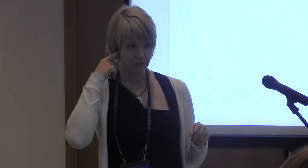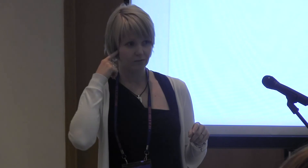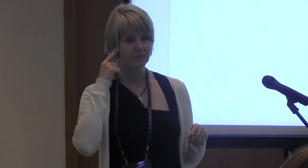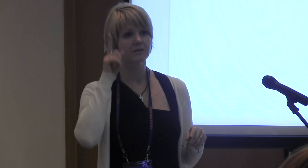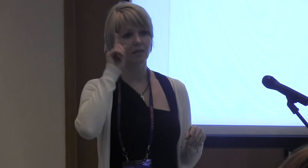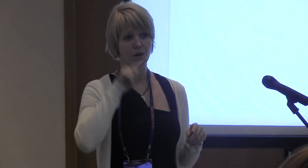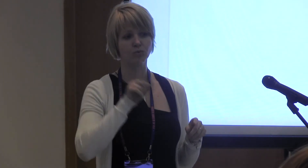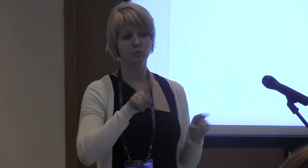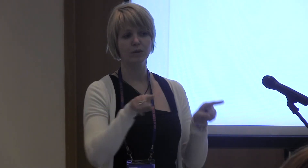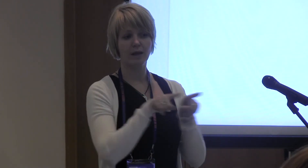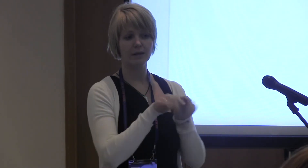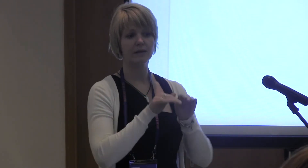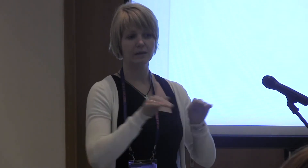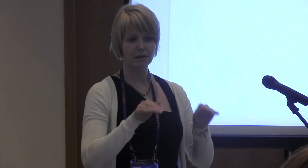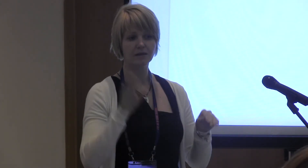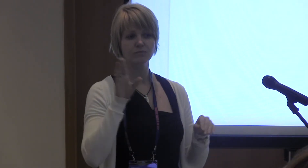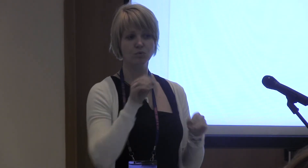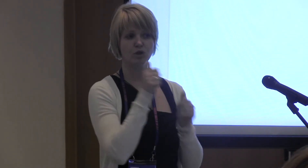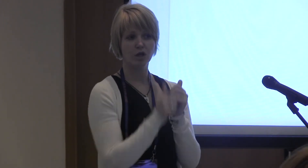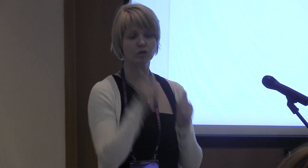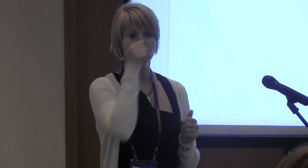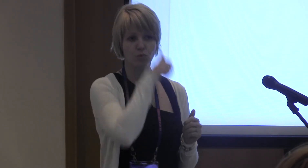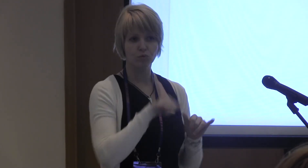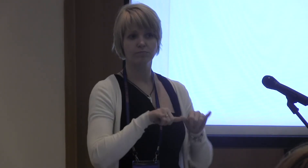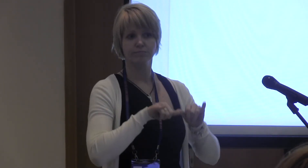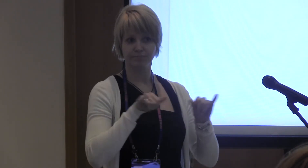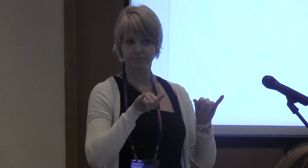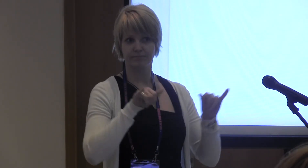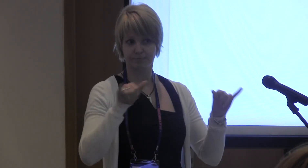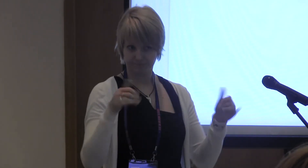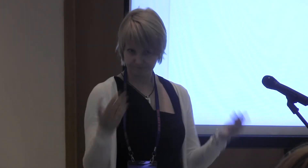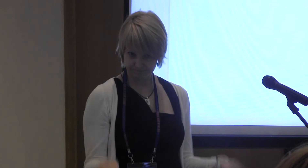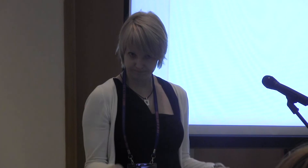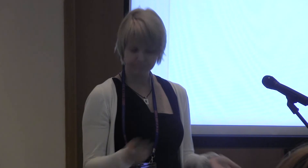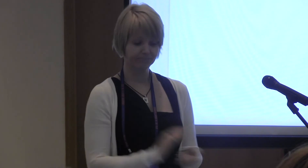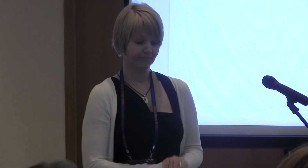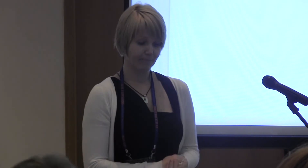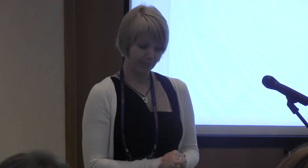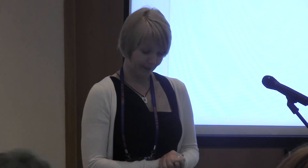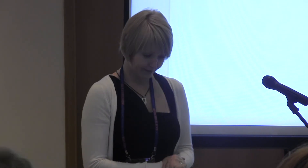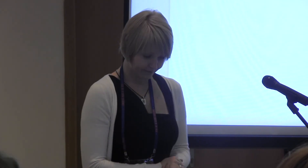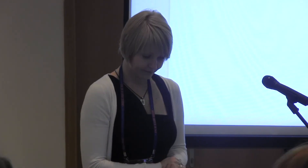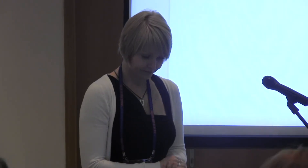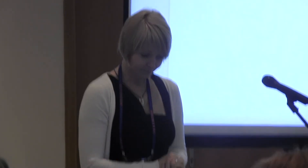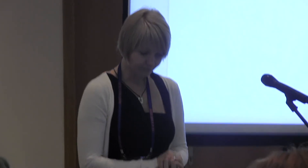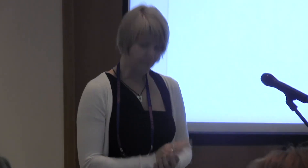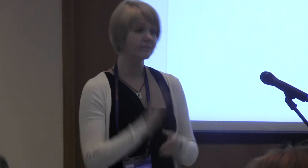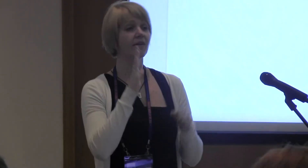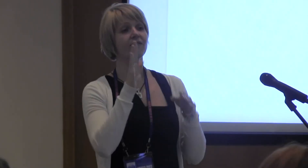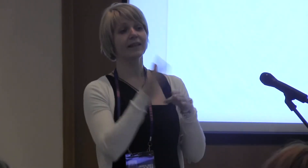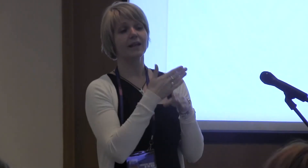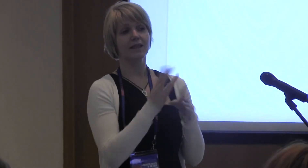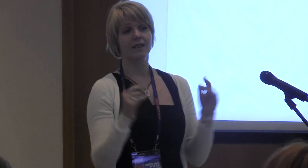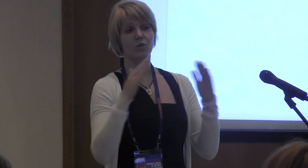Учителя, а также руководители школ глухих знают, что таких детей, к сожалению, с каждым годом становится